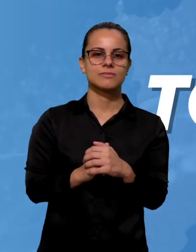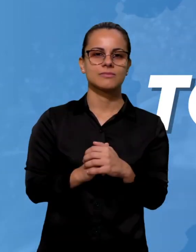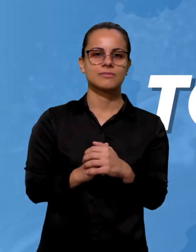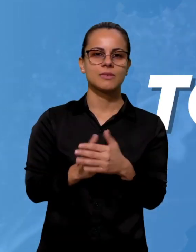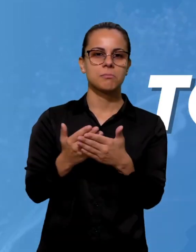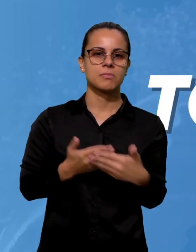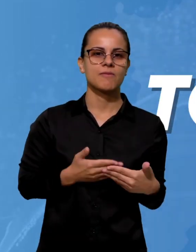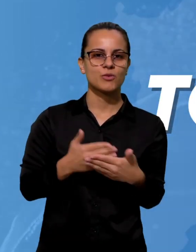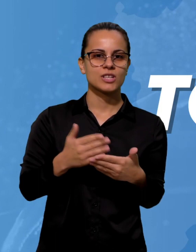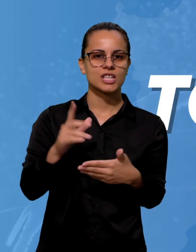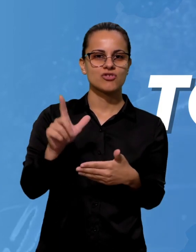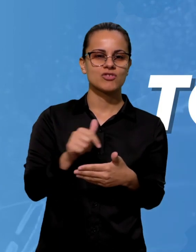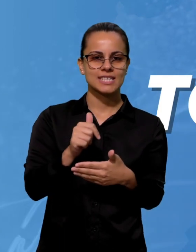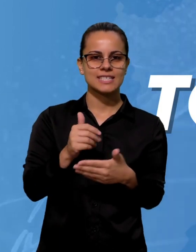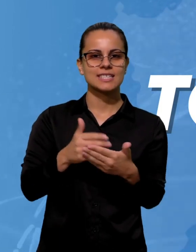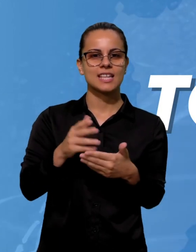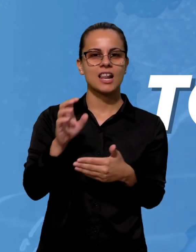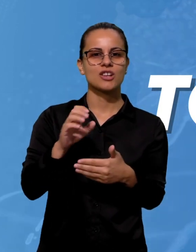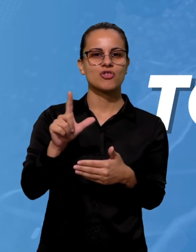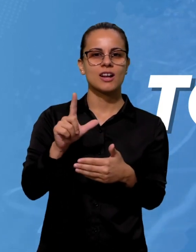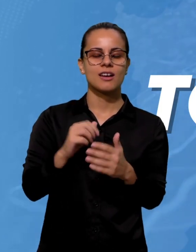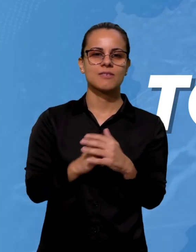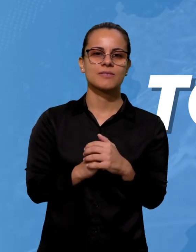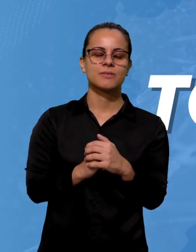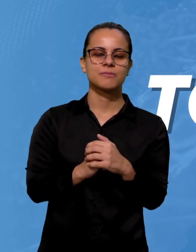Benvenuti sul TGLIS di Teleregione Live.